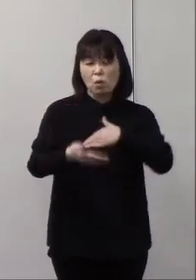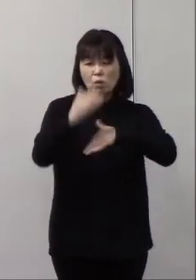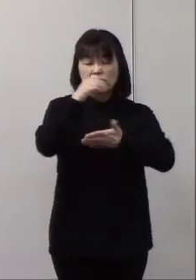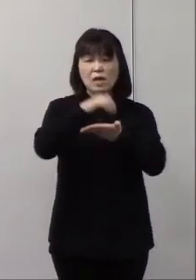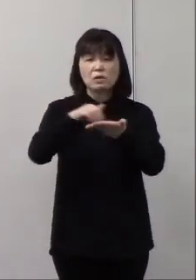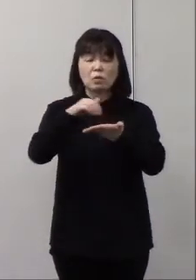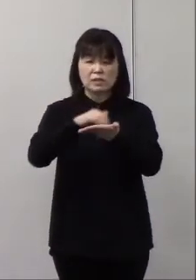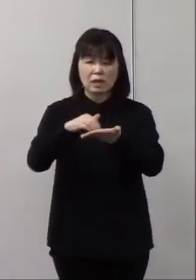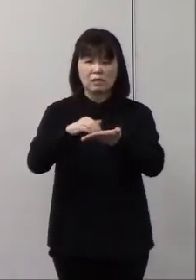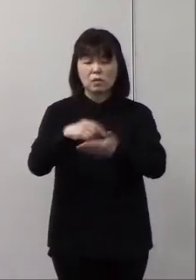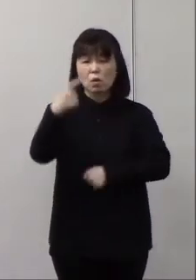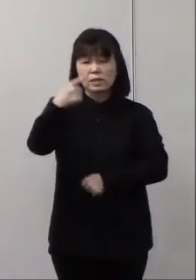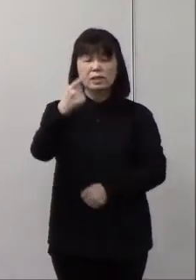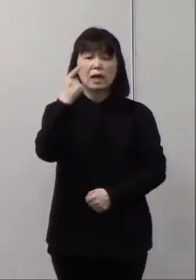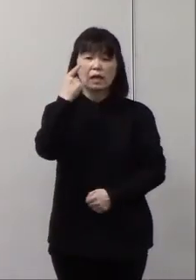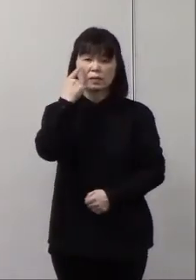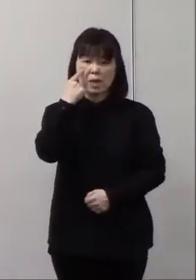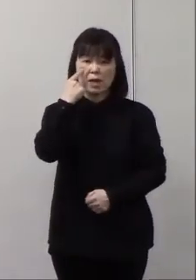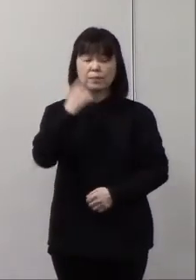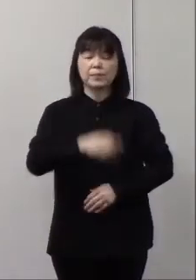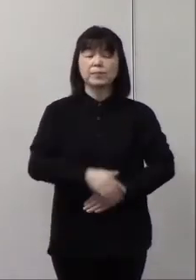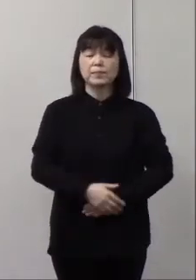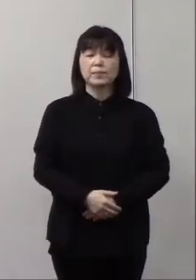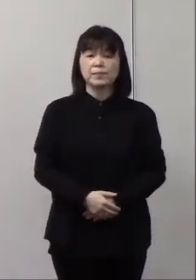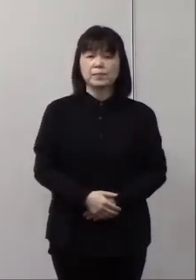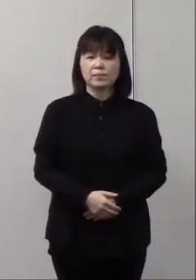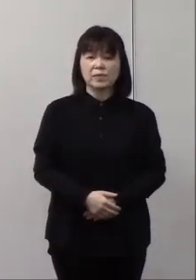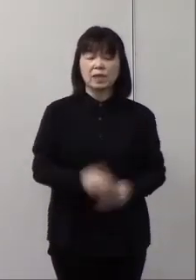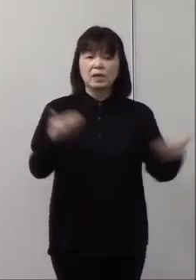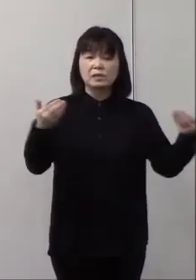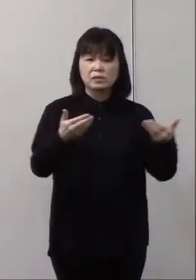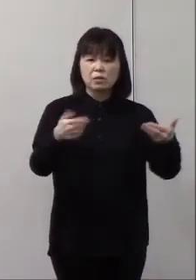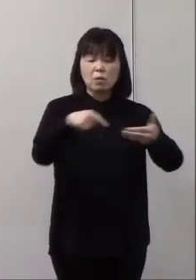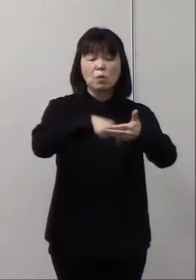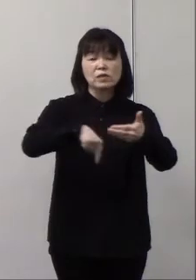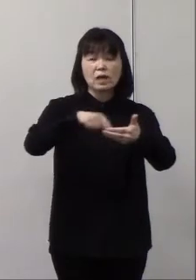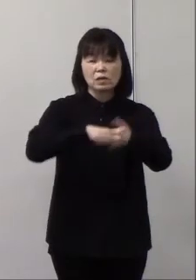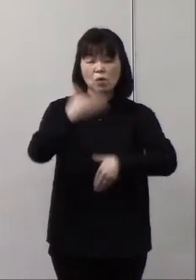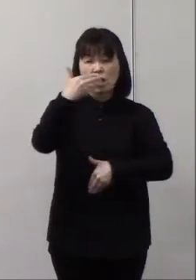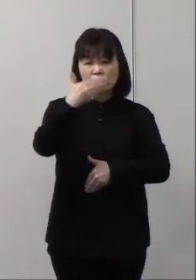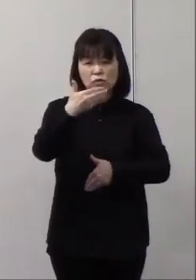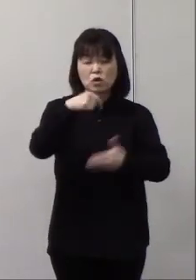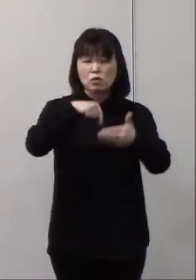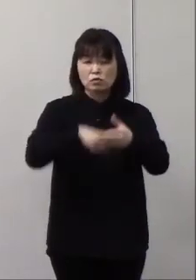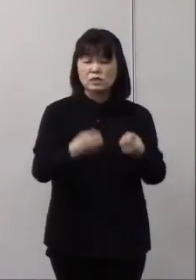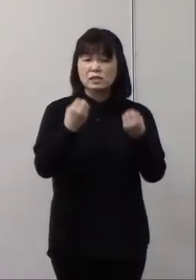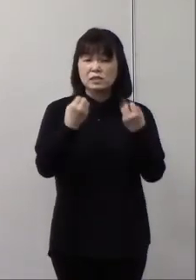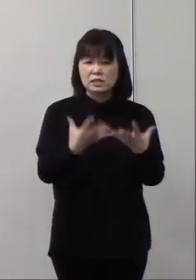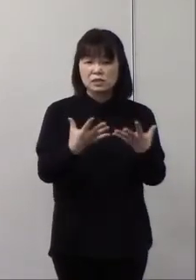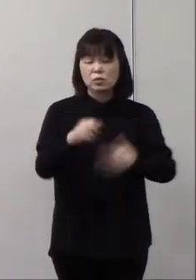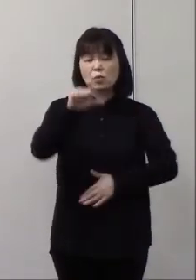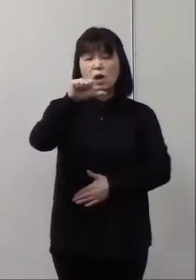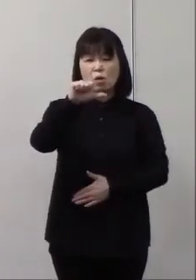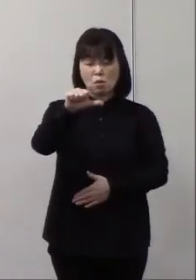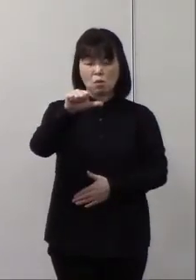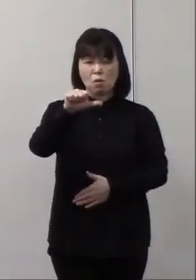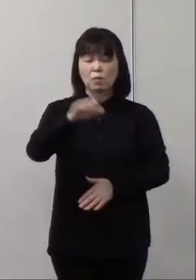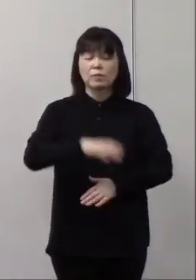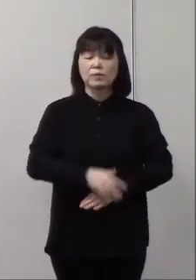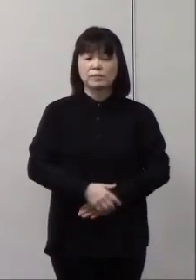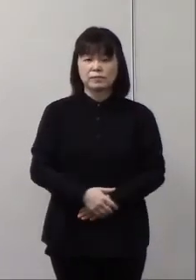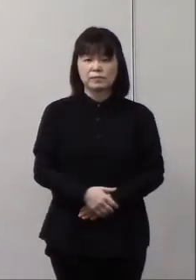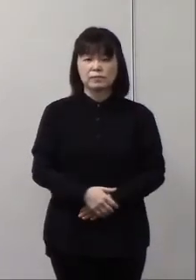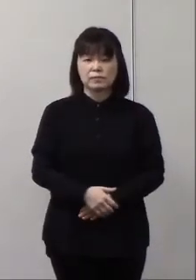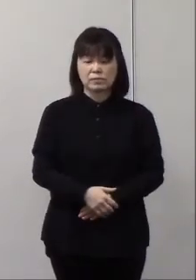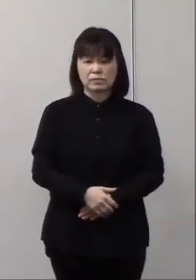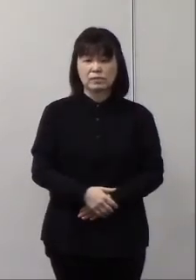補正の1回目ということでございまして、事業数としては9事業、新規事業は5事業としておりますが、引き続き